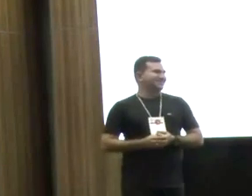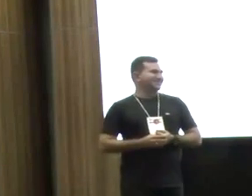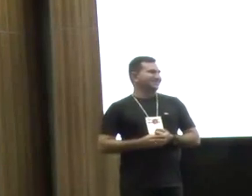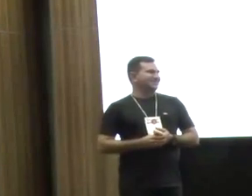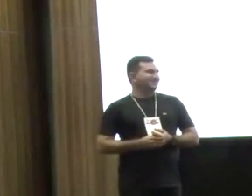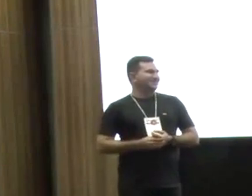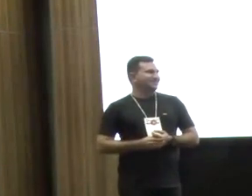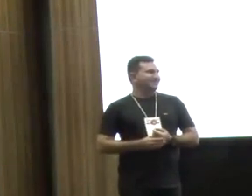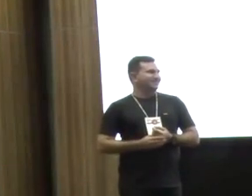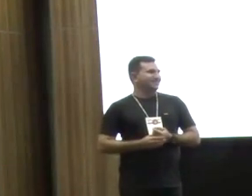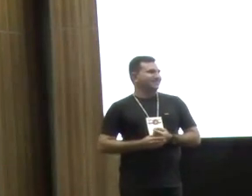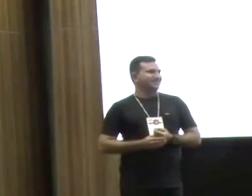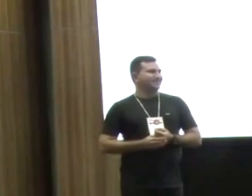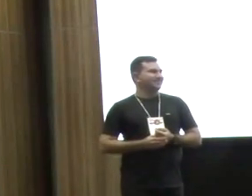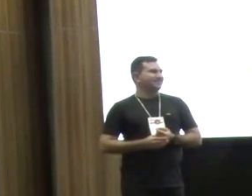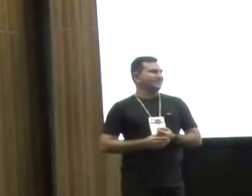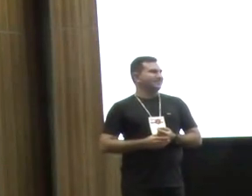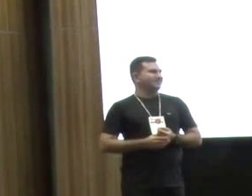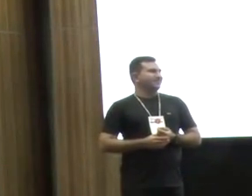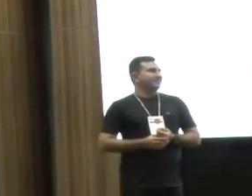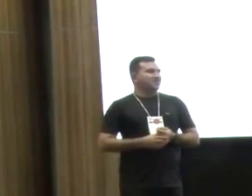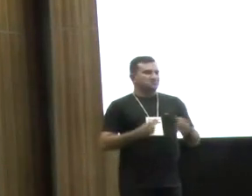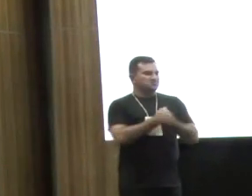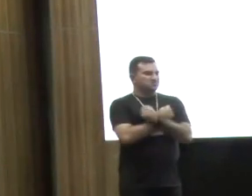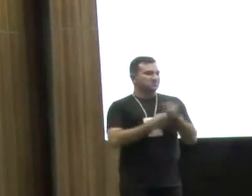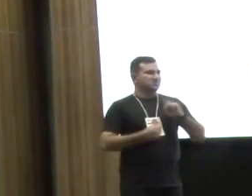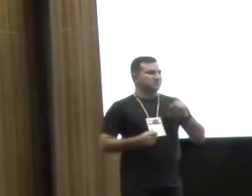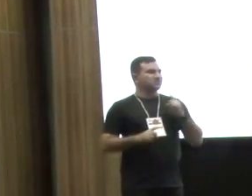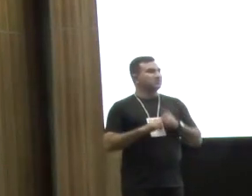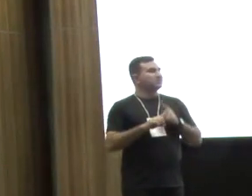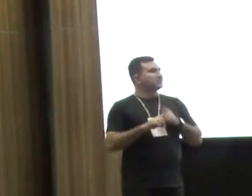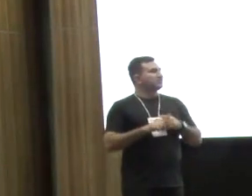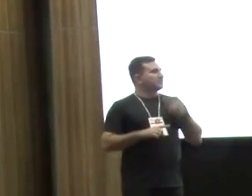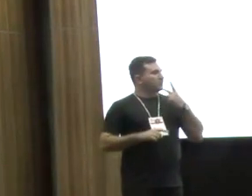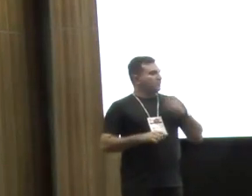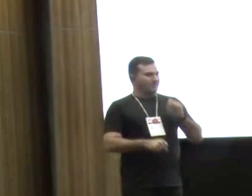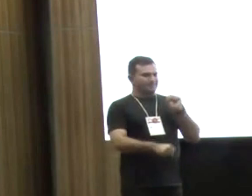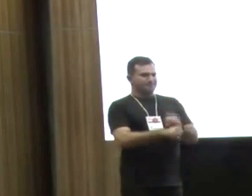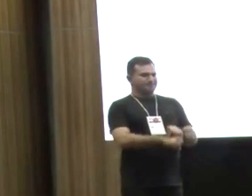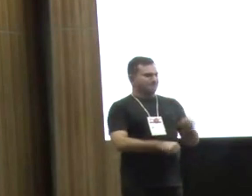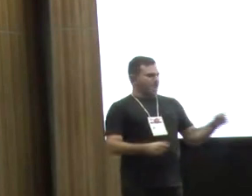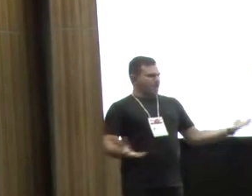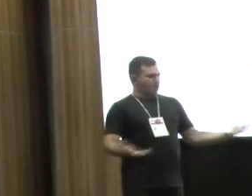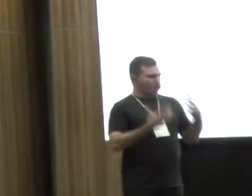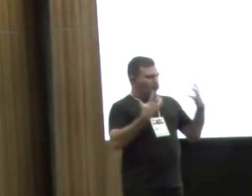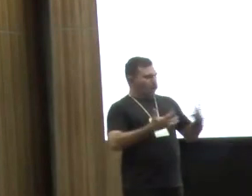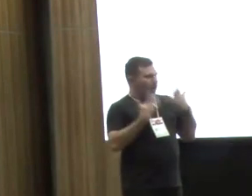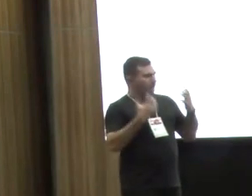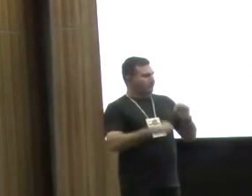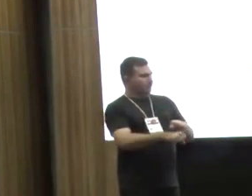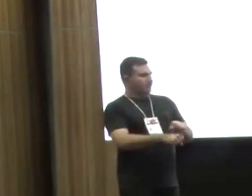Ficou durinho. Não me deu, não. Sabe o que ele falou para mim? Pare de provocação.